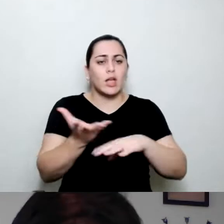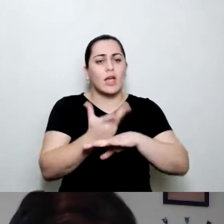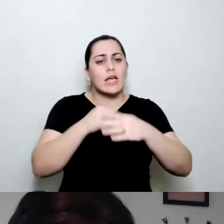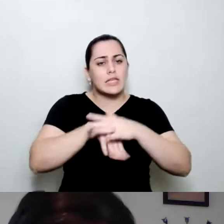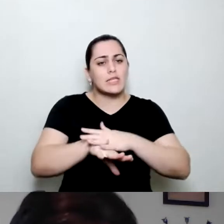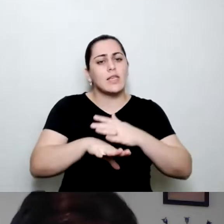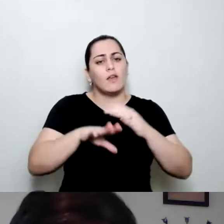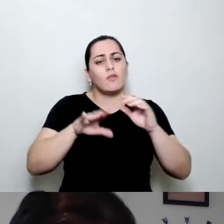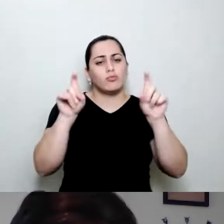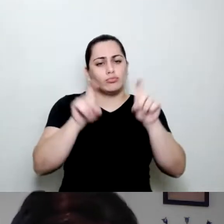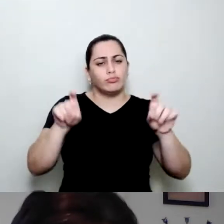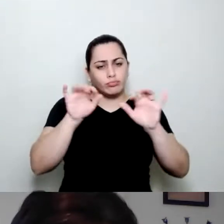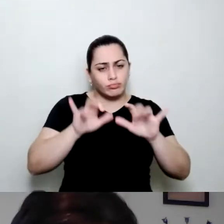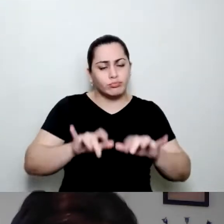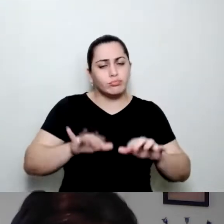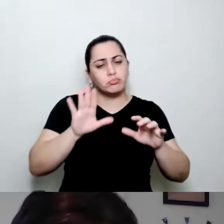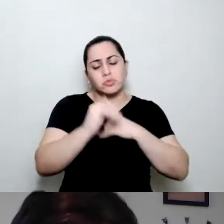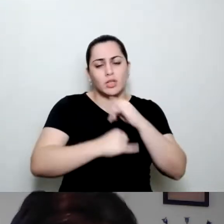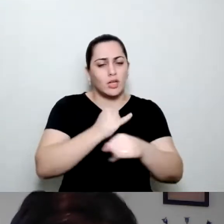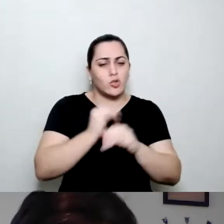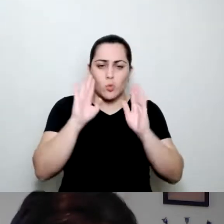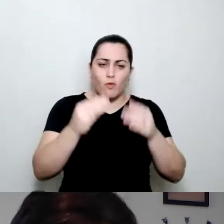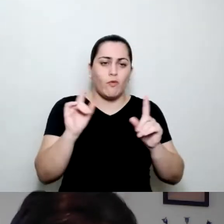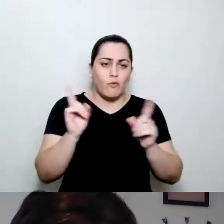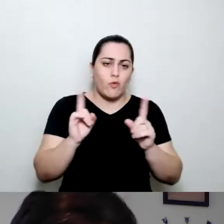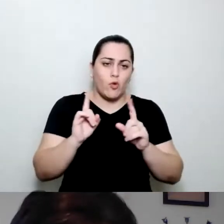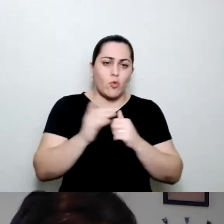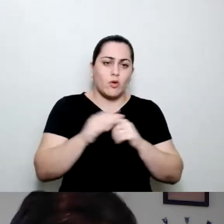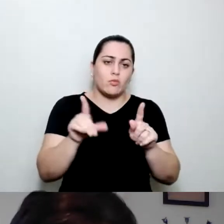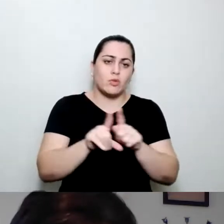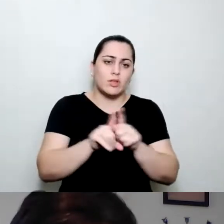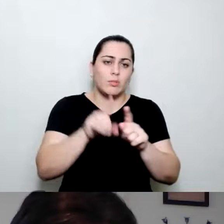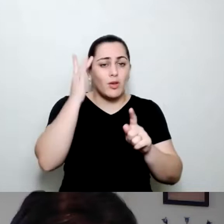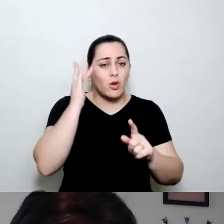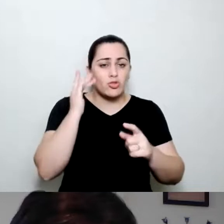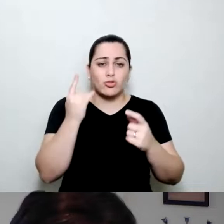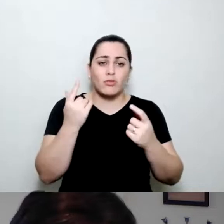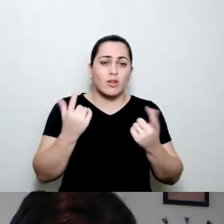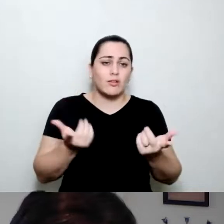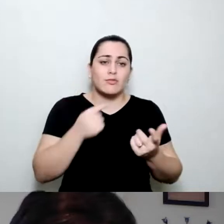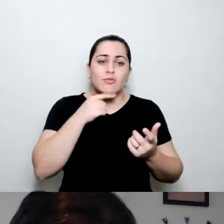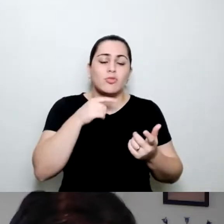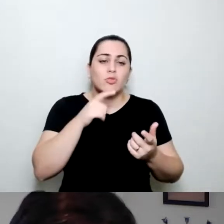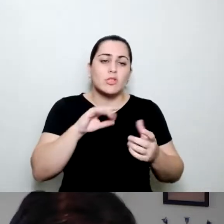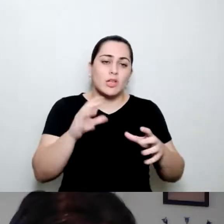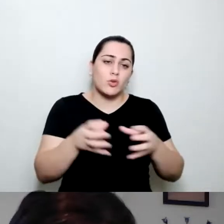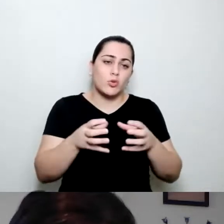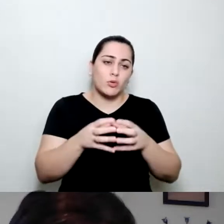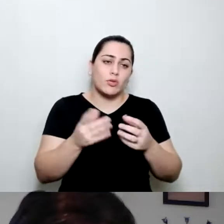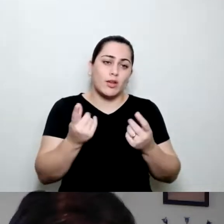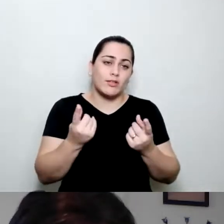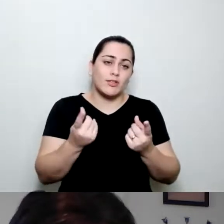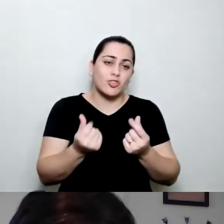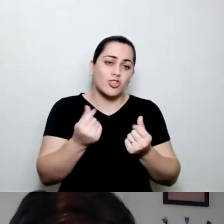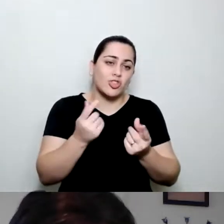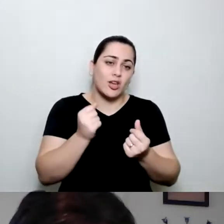multimídias e tal. Normalmente, esse não é o foco, e eu acho que eles não vão conseguir financiamento dentro da organização missionária para esse objetivo. Eles têm